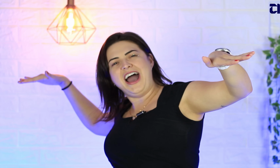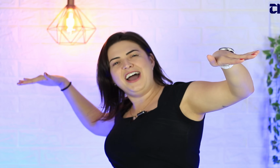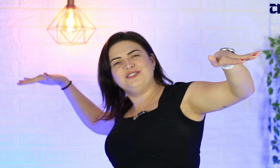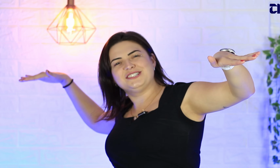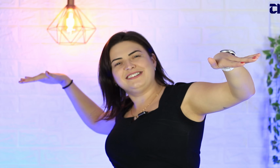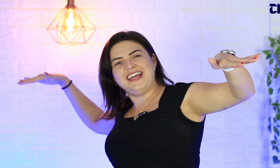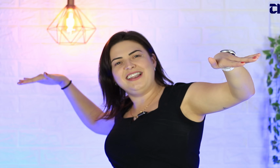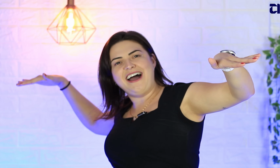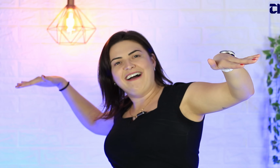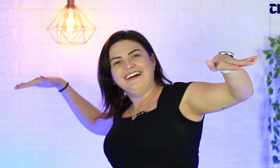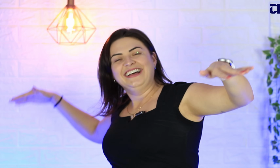Vários até lá.